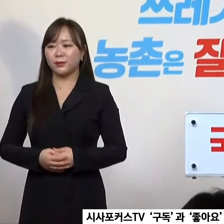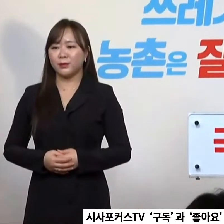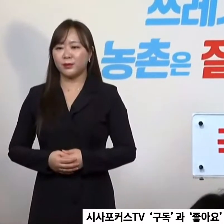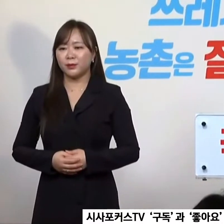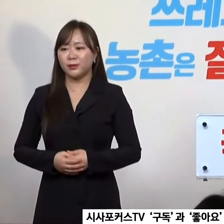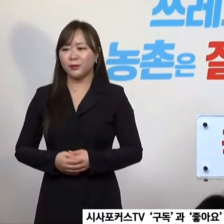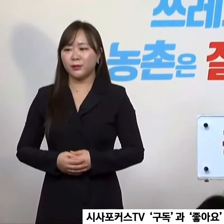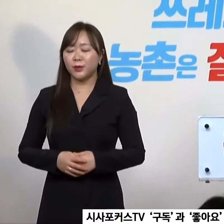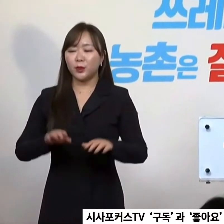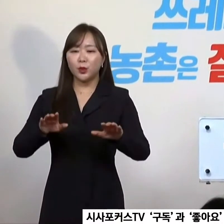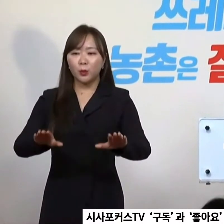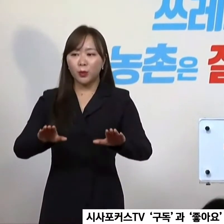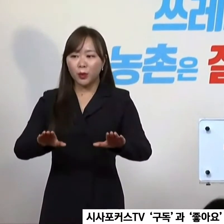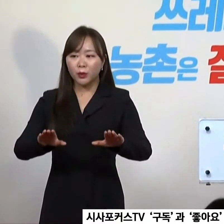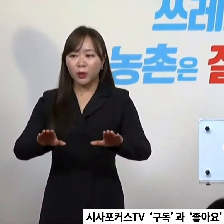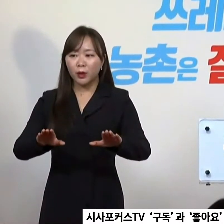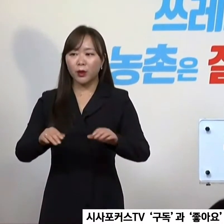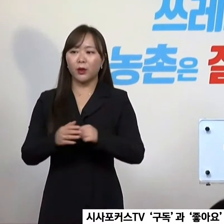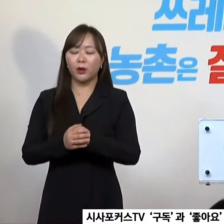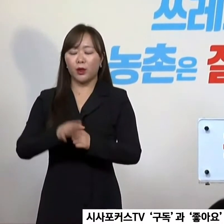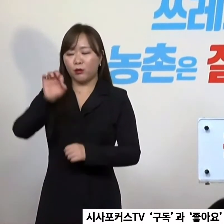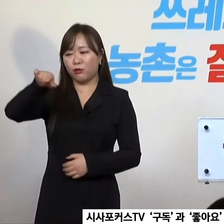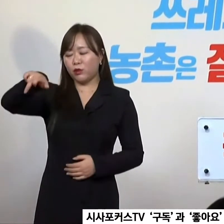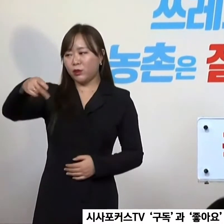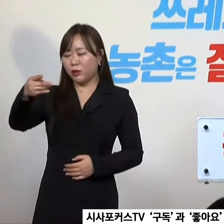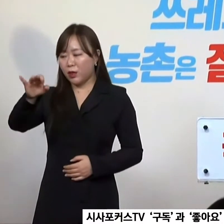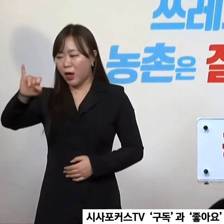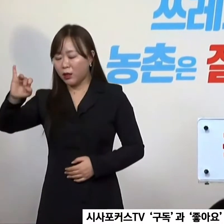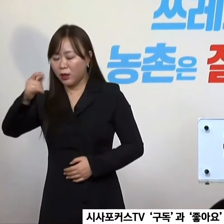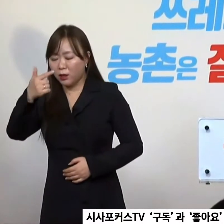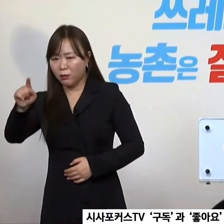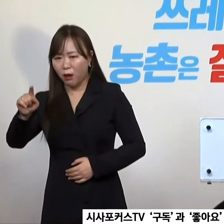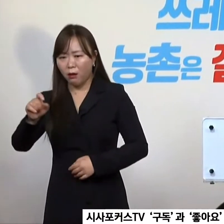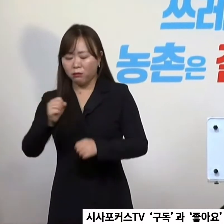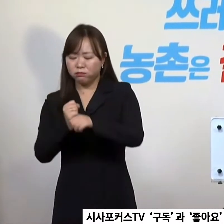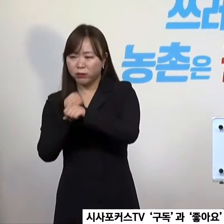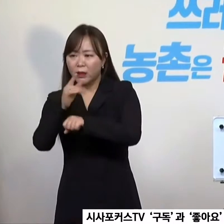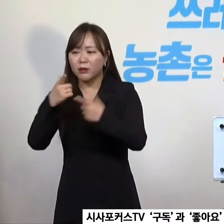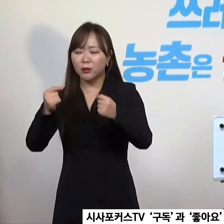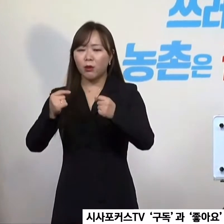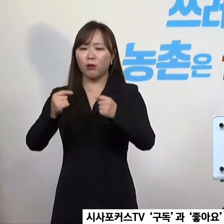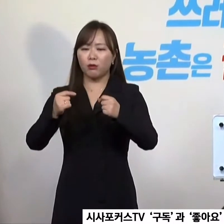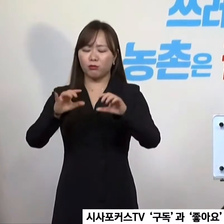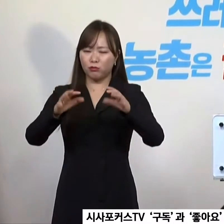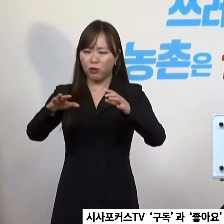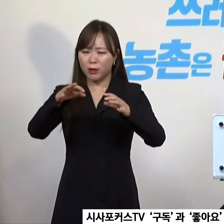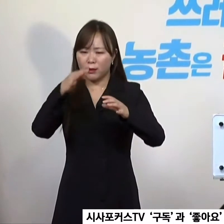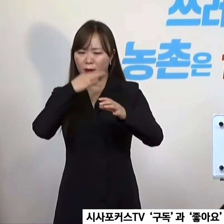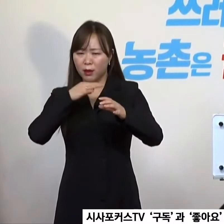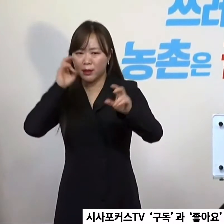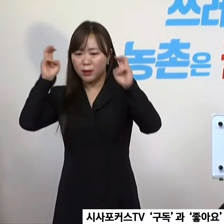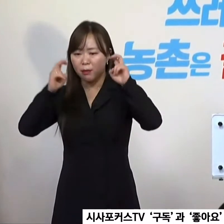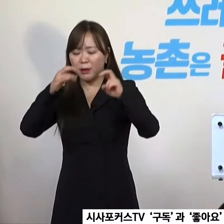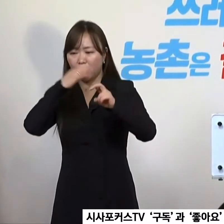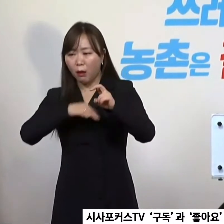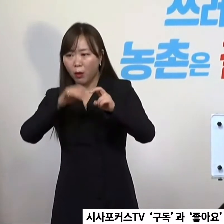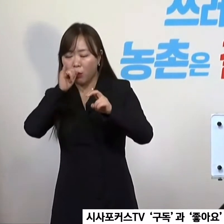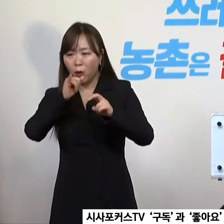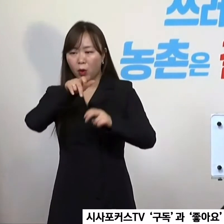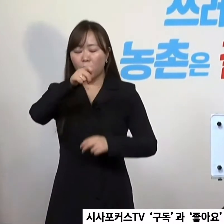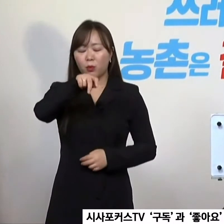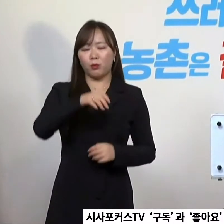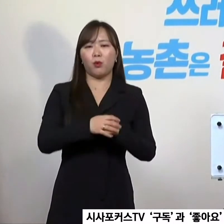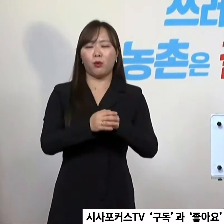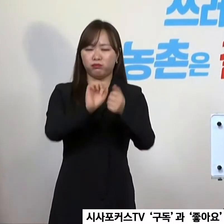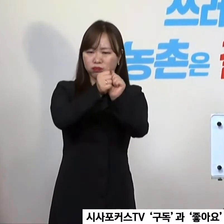기자입니다. 후보님, 이번에 우크라이나 전후이 좀 고조가 되면서 국익과 기업적이 좀 감소되는 경향이 있고